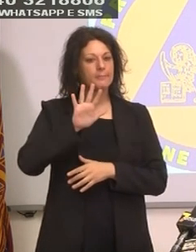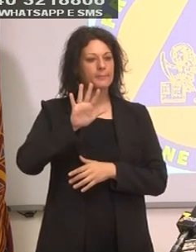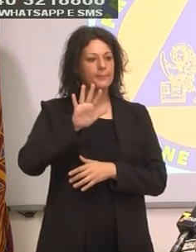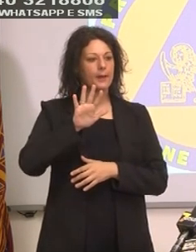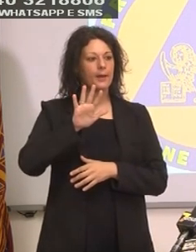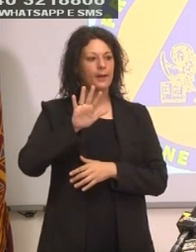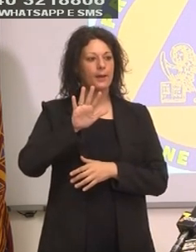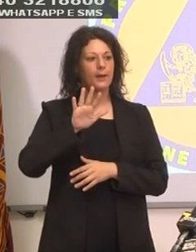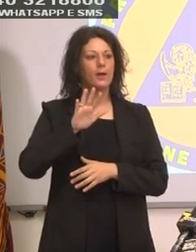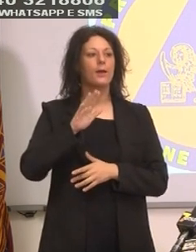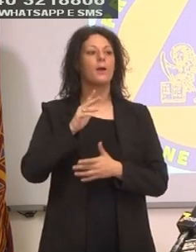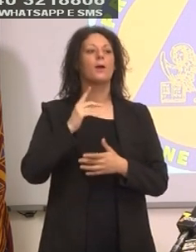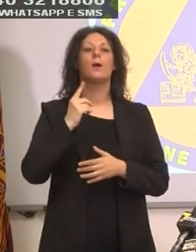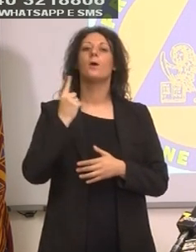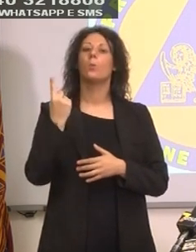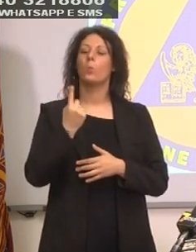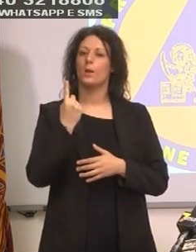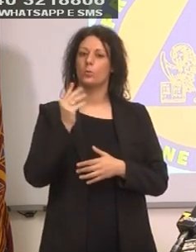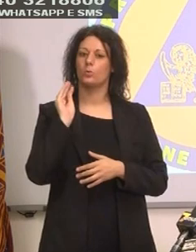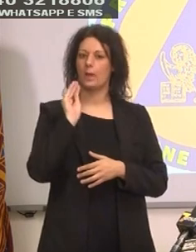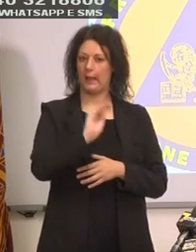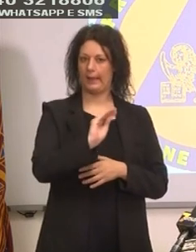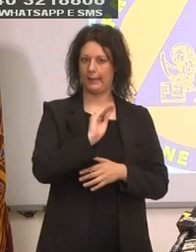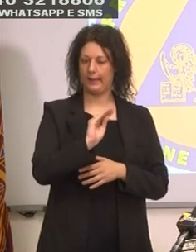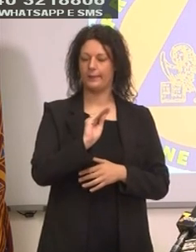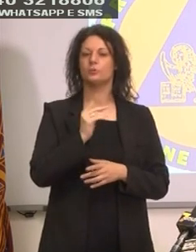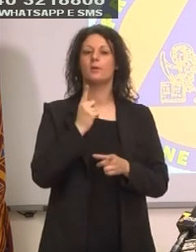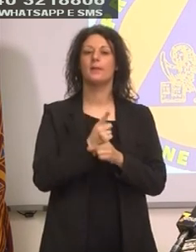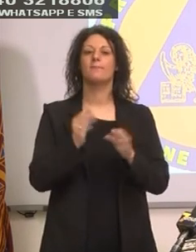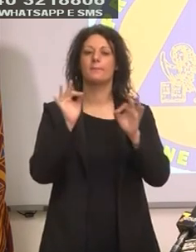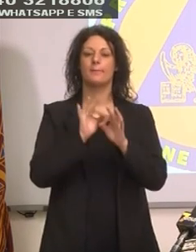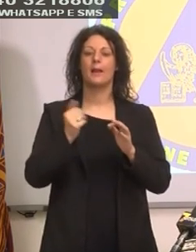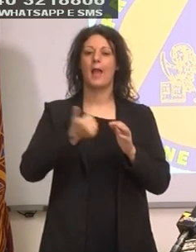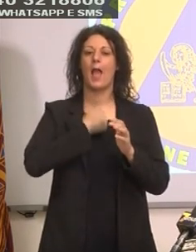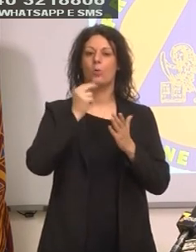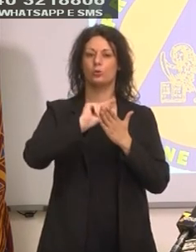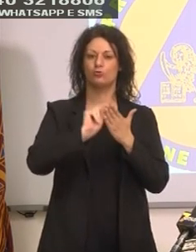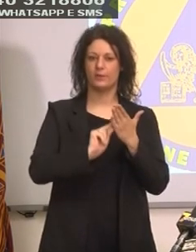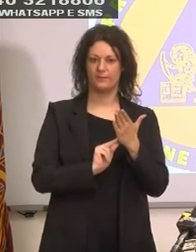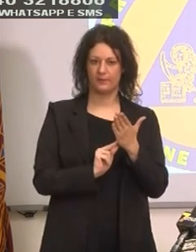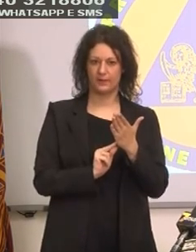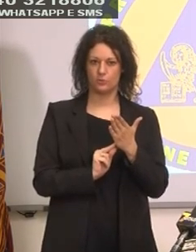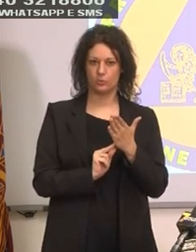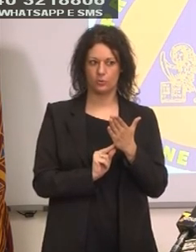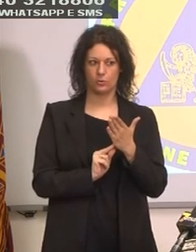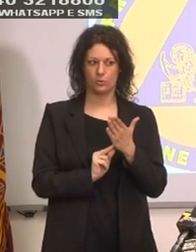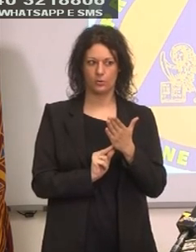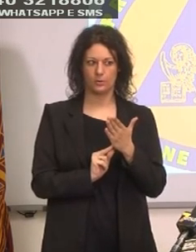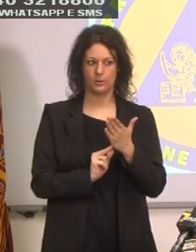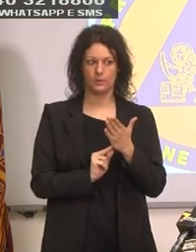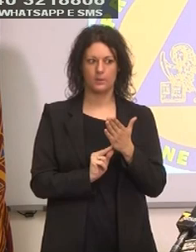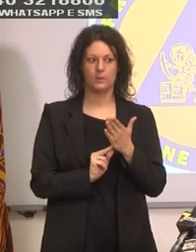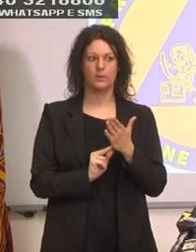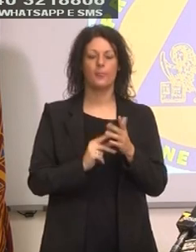chiesto l'autocertificazione a quelli che vogliono farne uso e che abbiano fatto presente che occorre